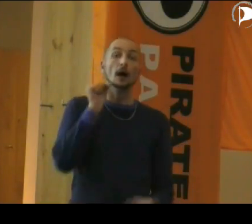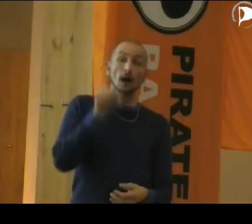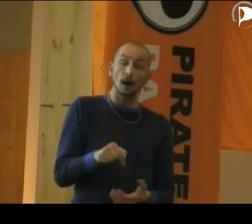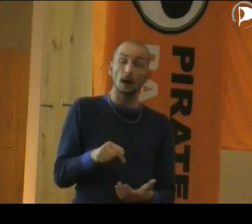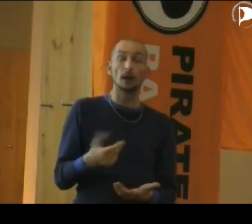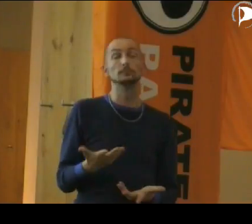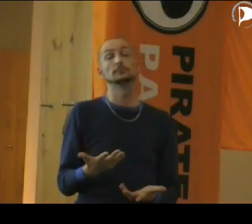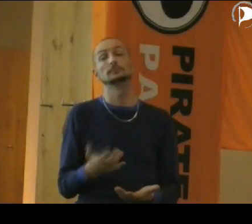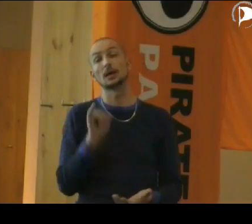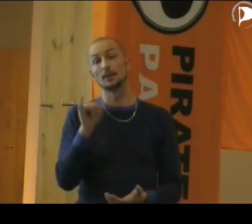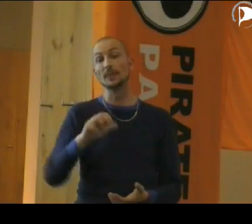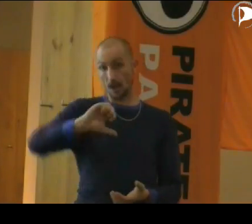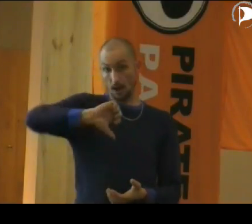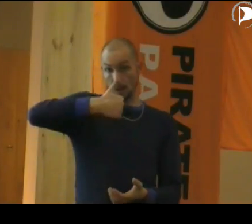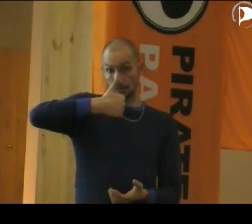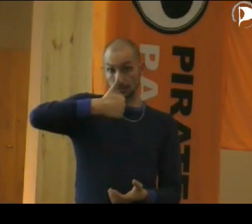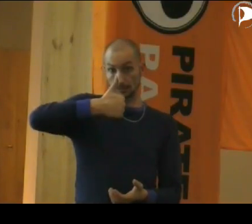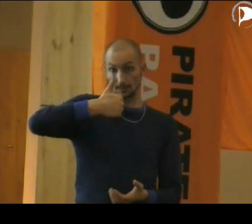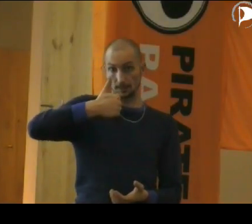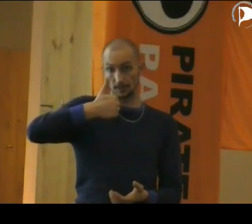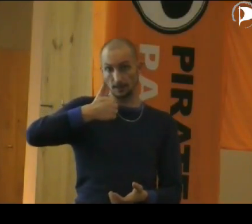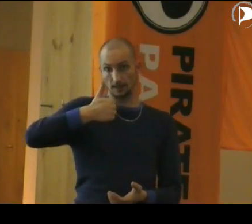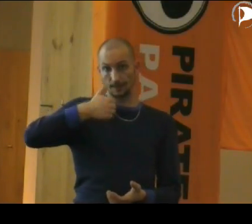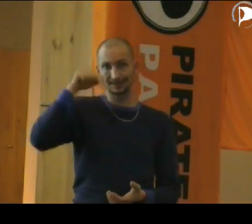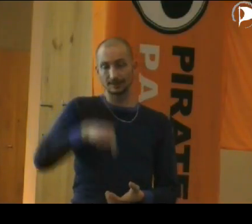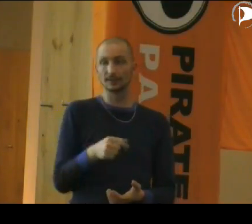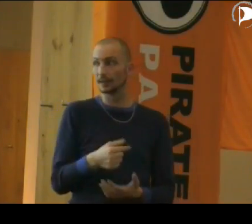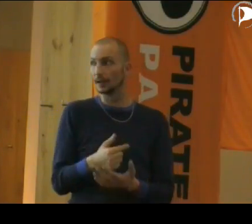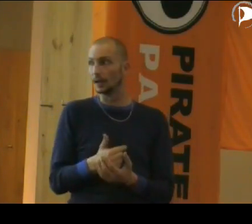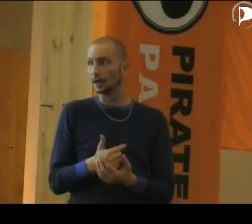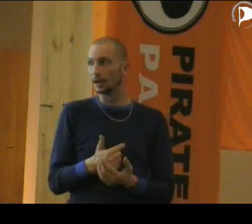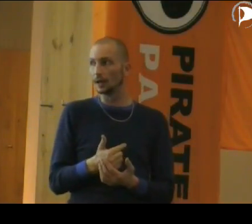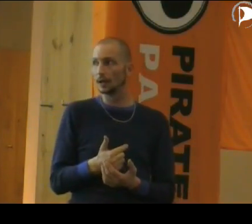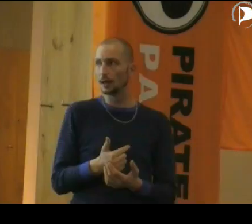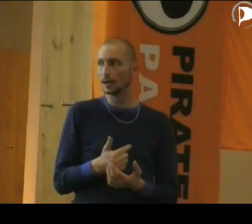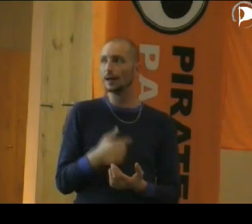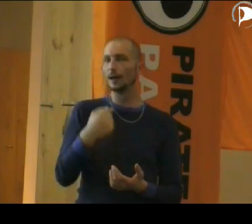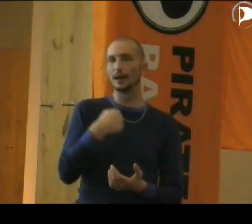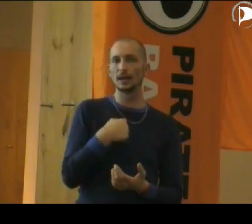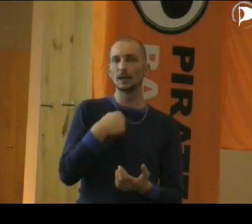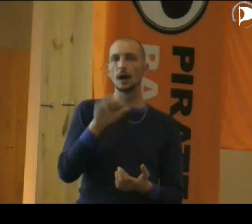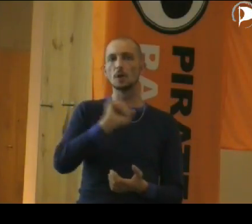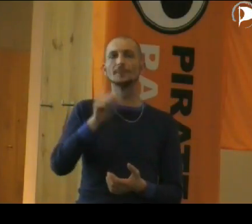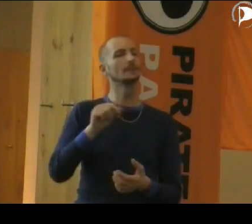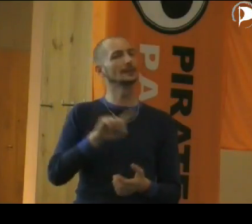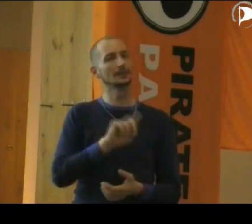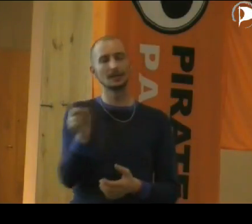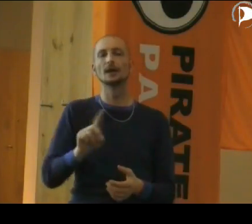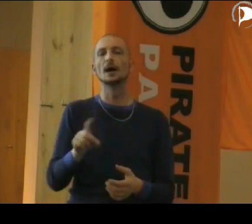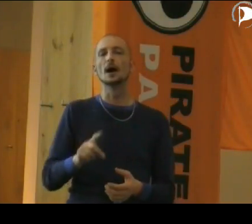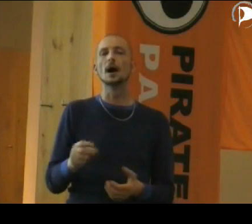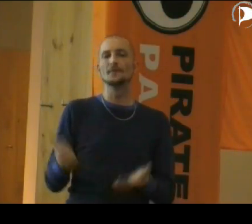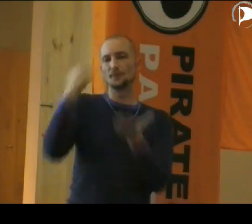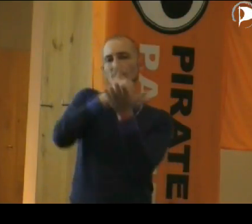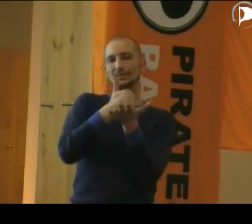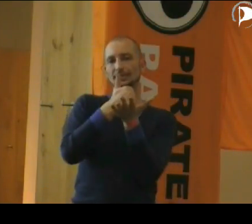ja das erste das mag vielleicht nur an krieg gewesen sein notwendig für den vorsitzenden kandidiert habe ganz einfach weil ich